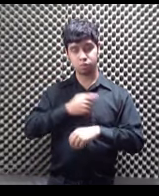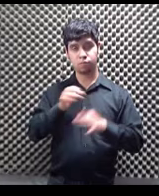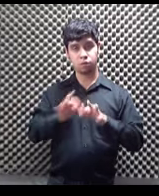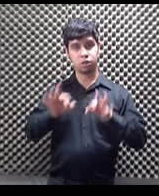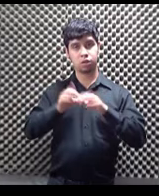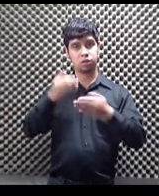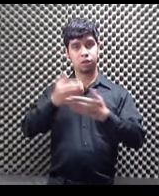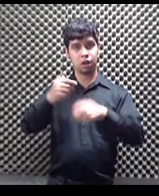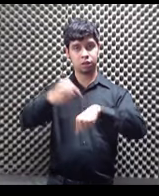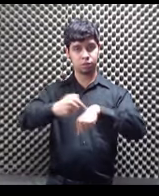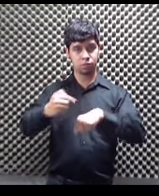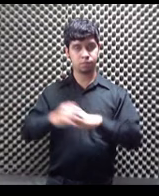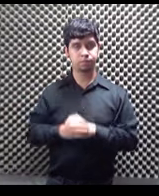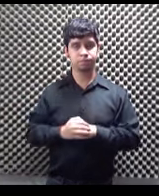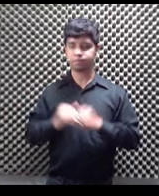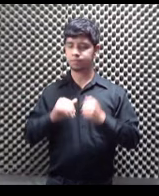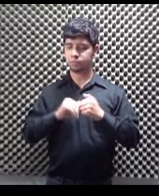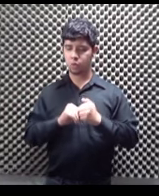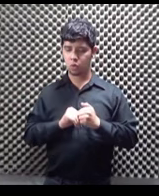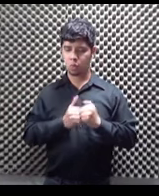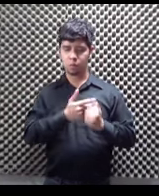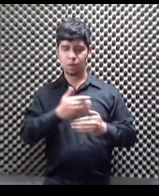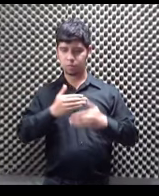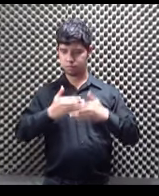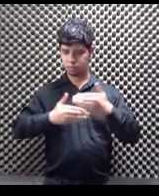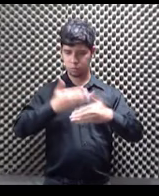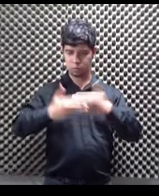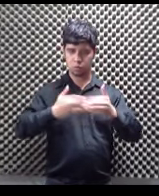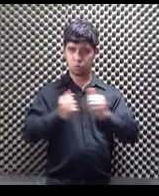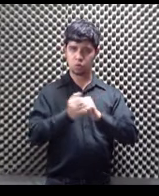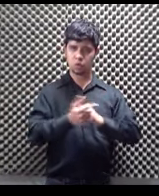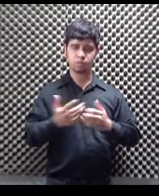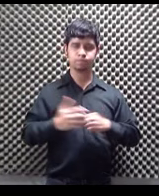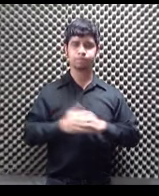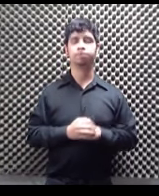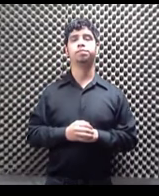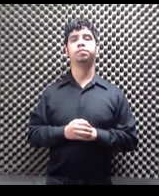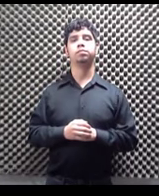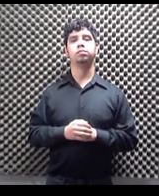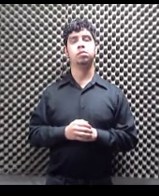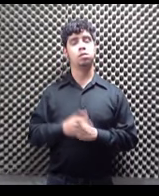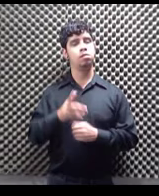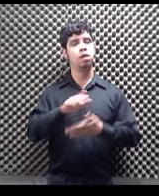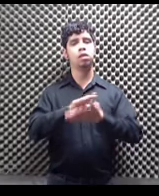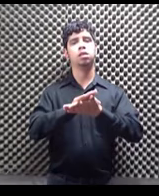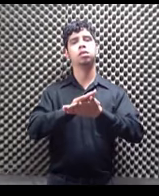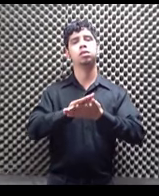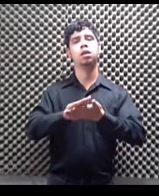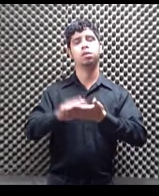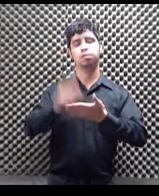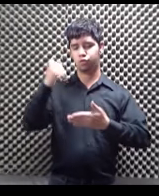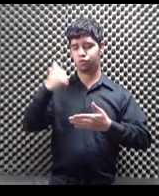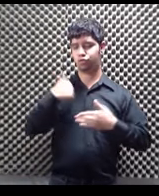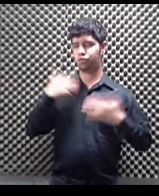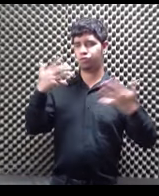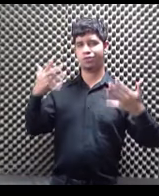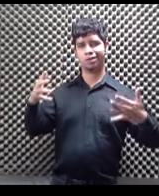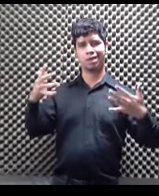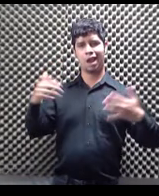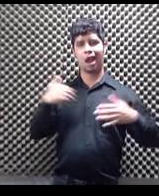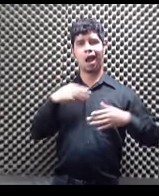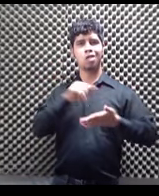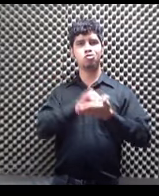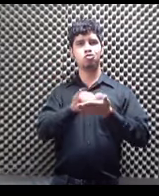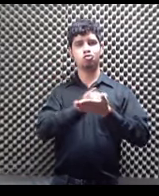este proceso? ¿Cómo ha sido este proceso contigo? Pues muy rico, de verdad, porque este texto ya yo lo había montado en Nueva